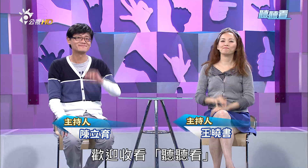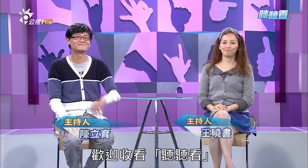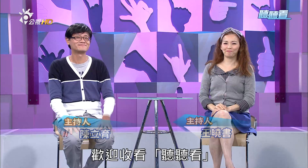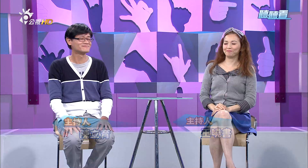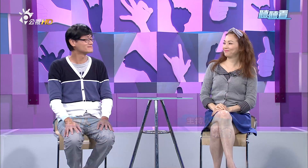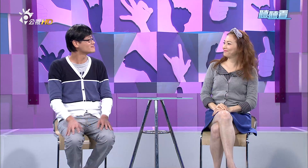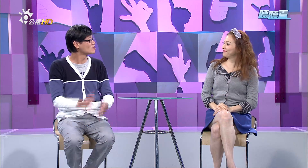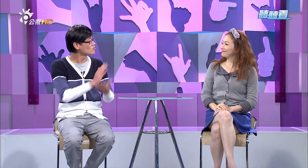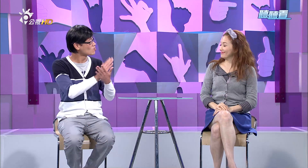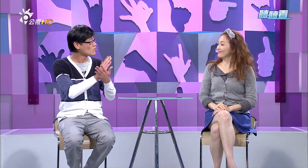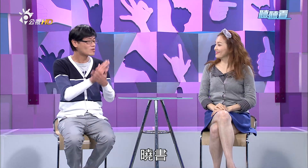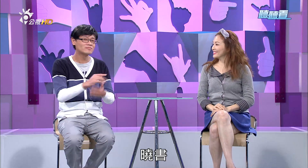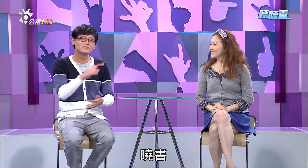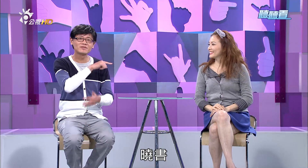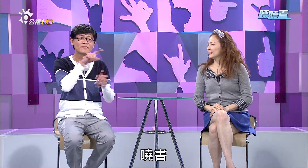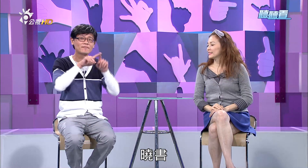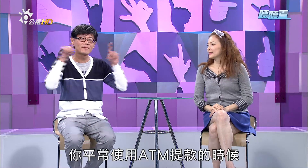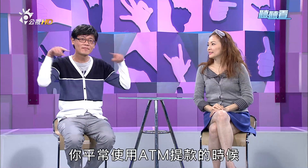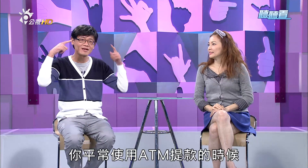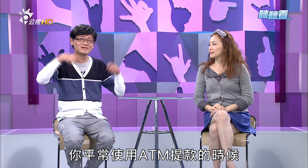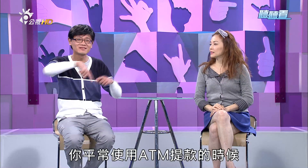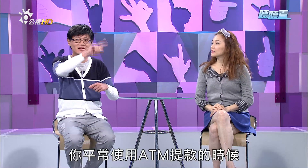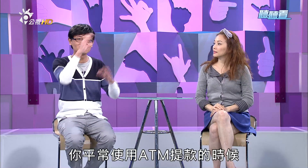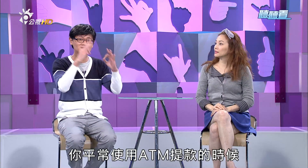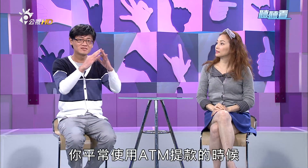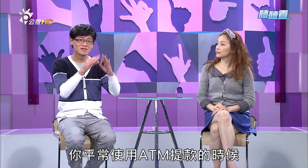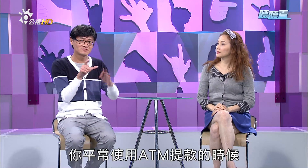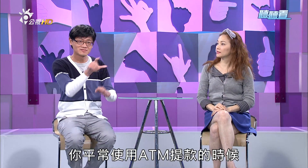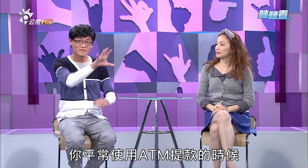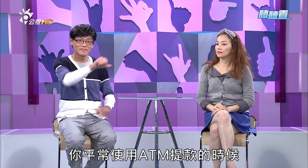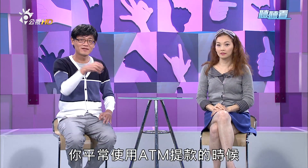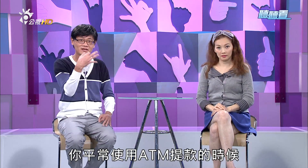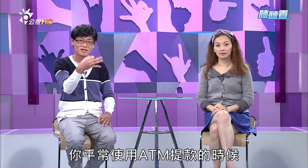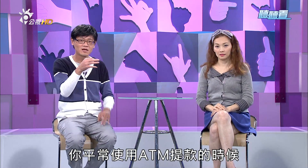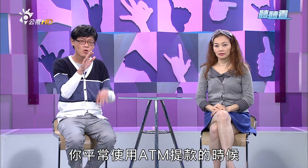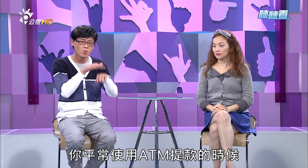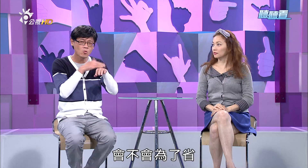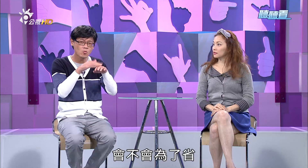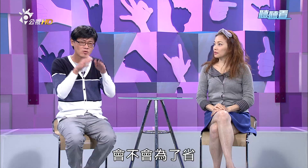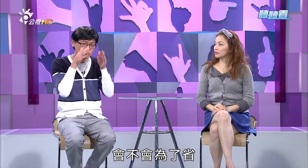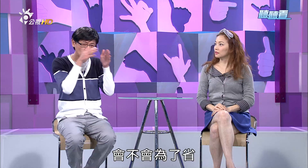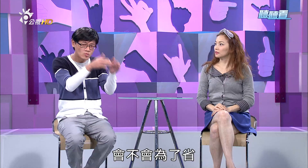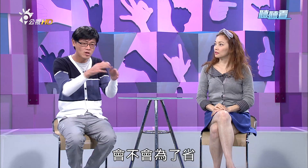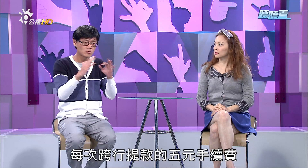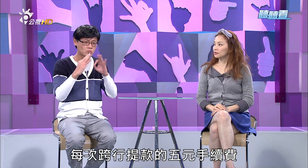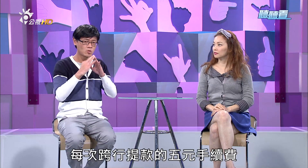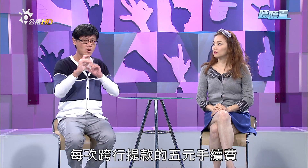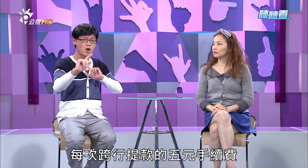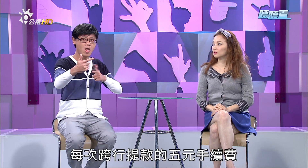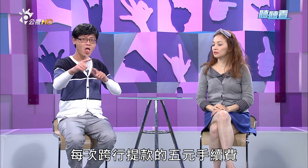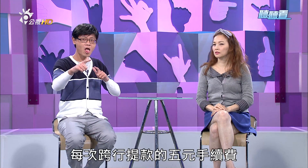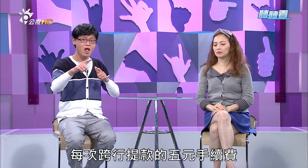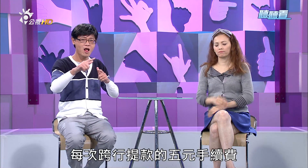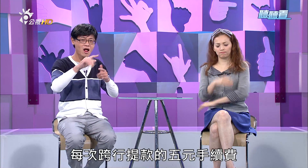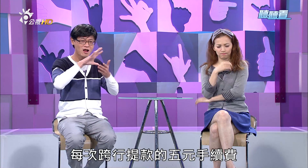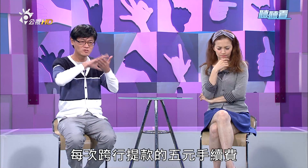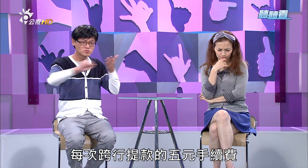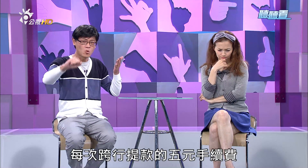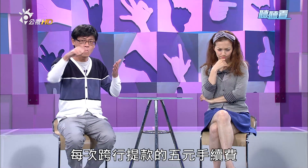看》。 小叔啊，你平常使用 ATM 提款的时候，会不会为了省每次跨行提款的5元手